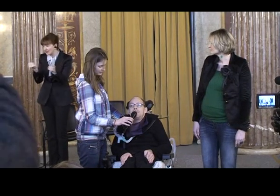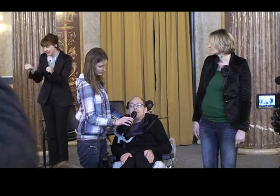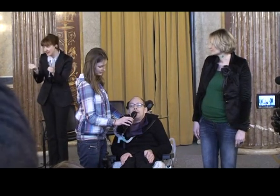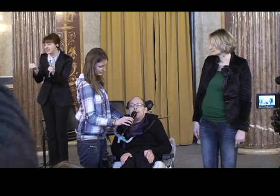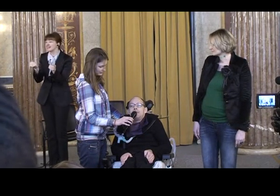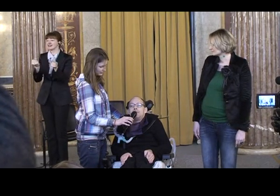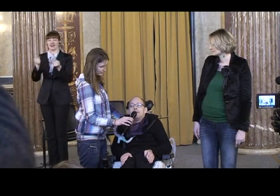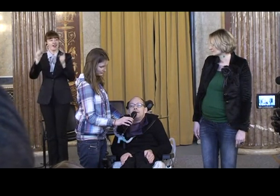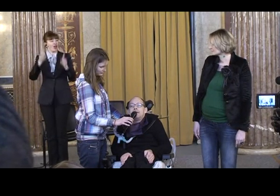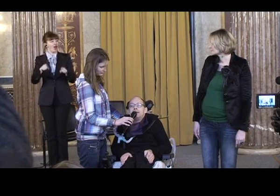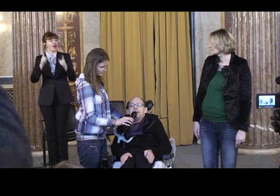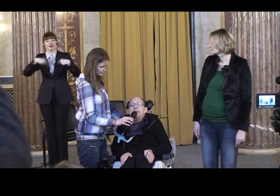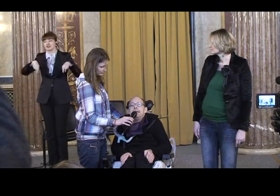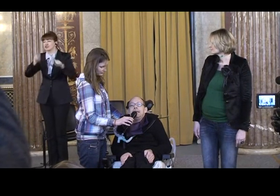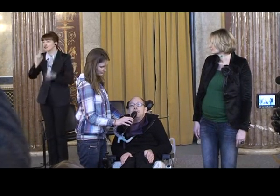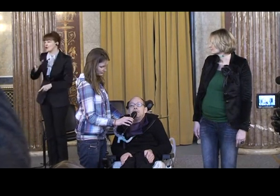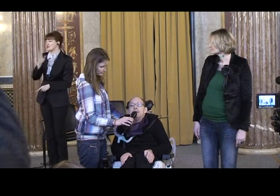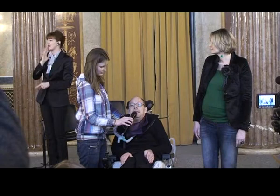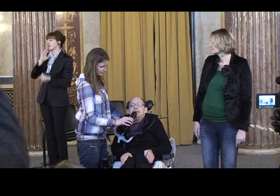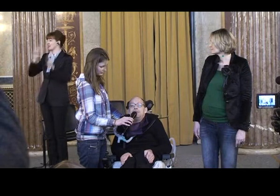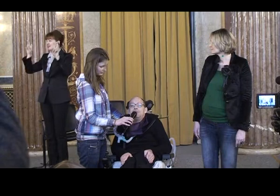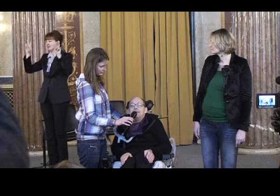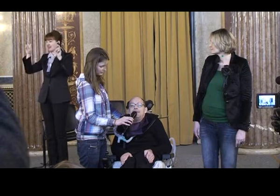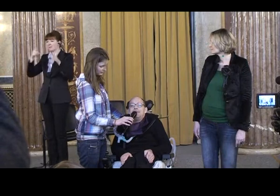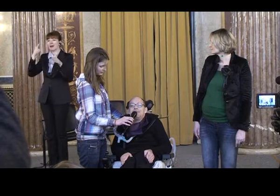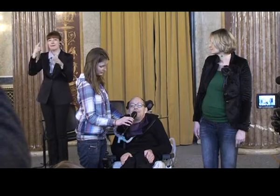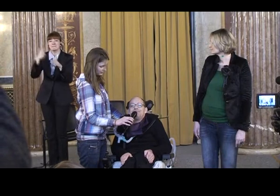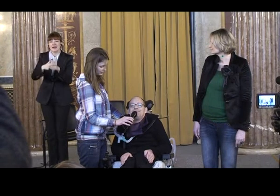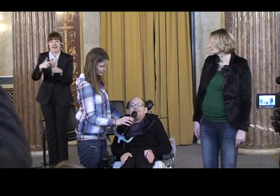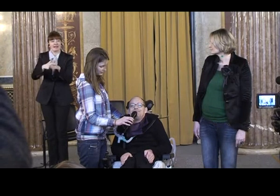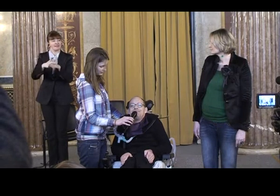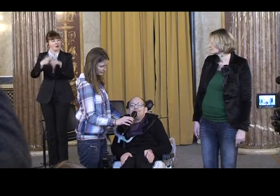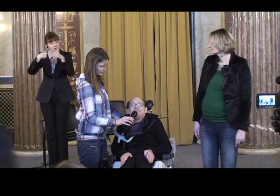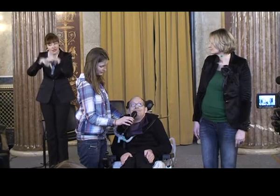darüber redet, die Behinderungen in der Politik.